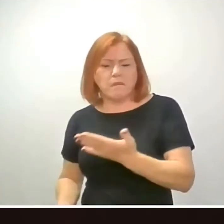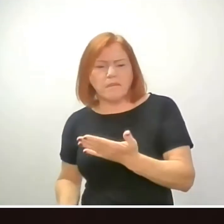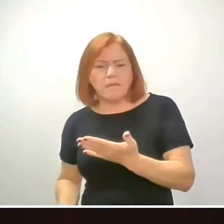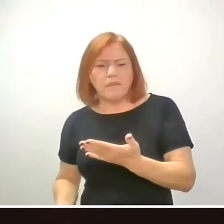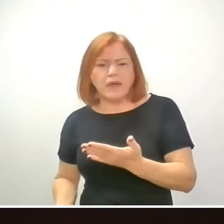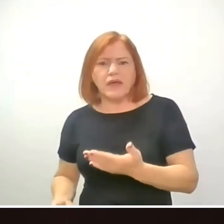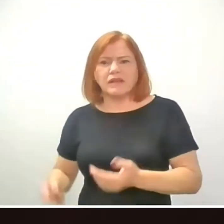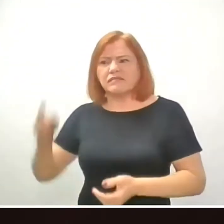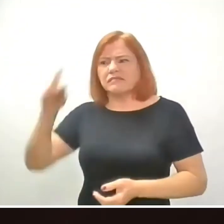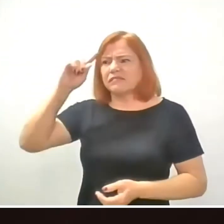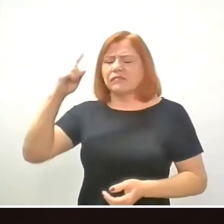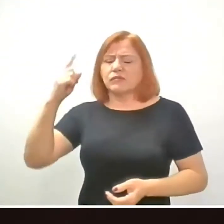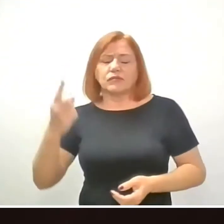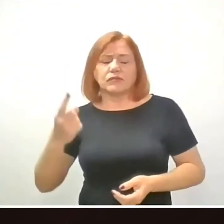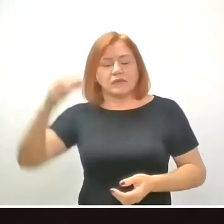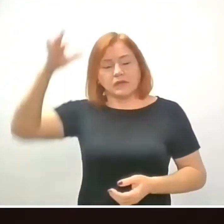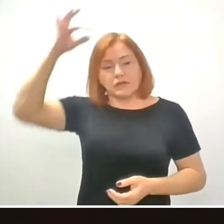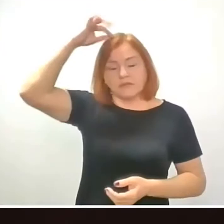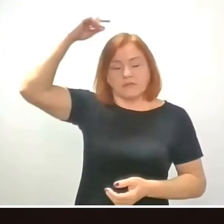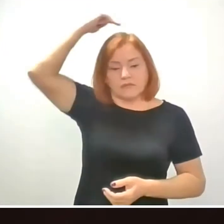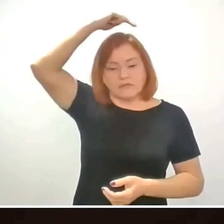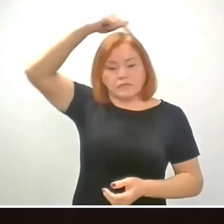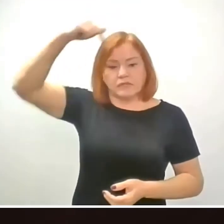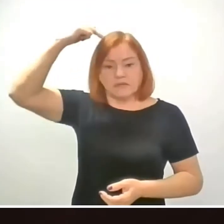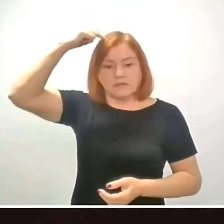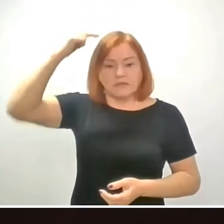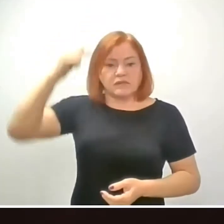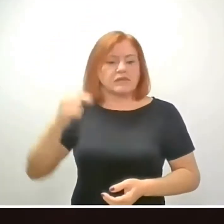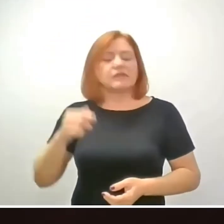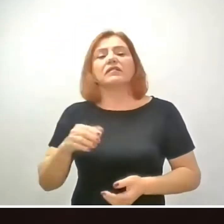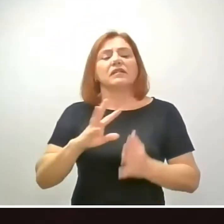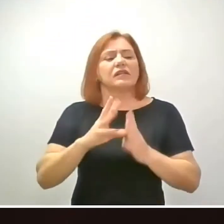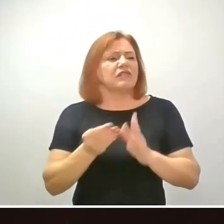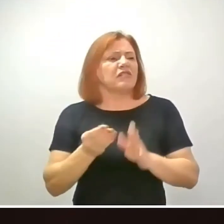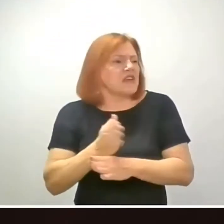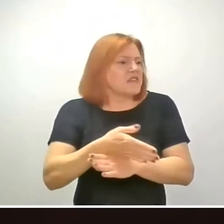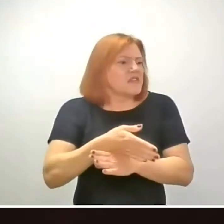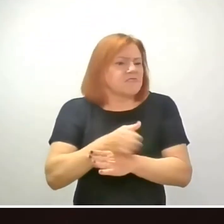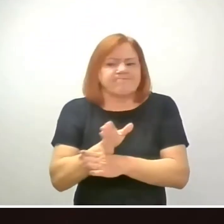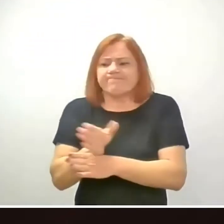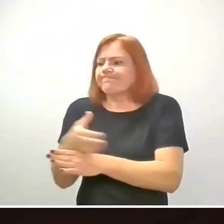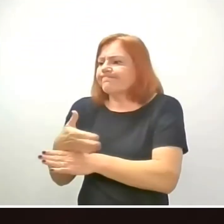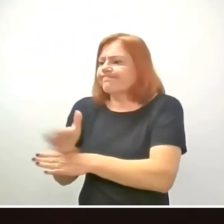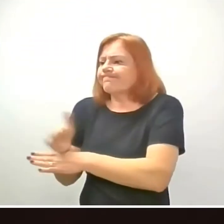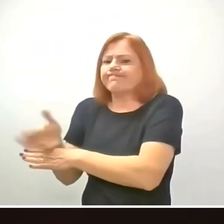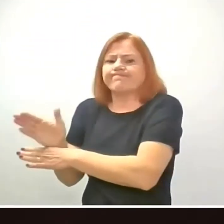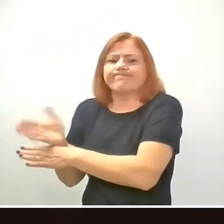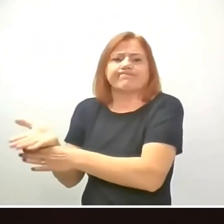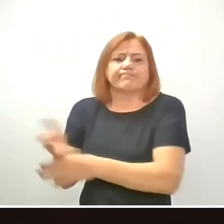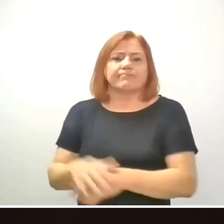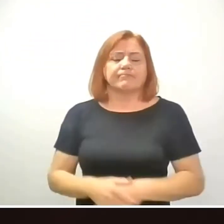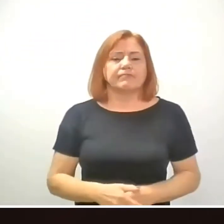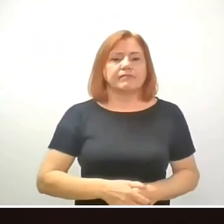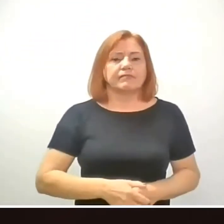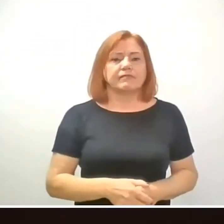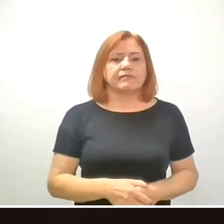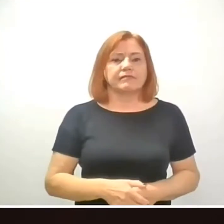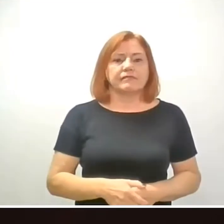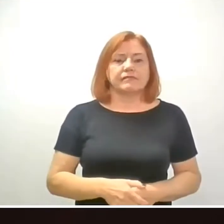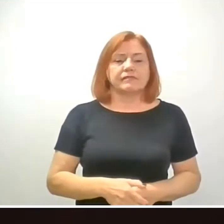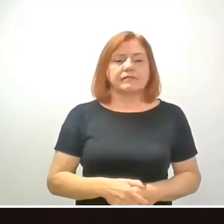não perder totalmente a igreja, a unidade da igreja, para evitar divisões, então